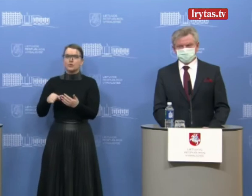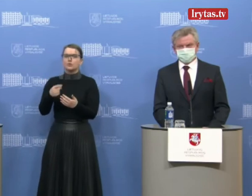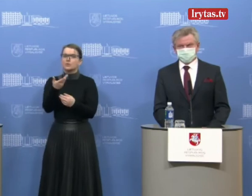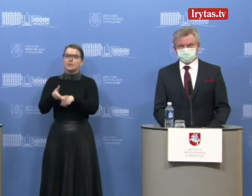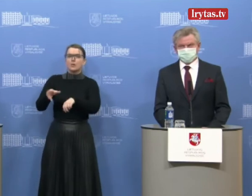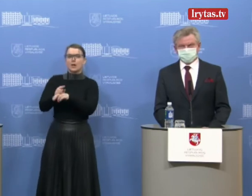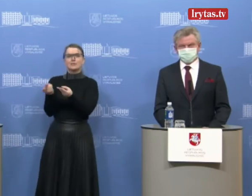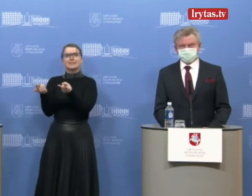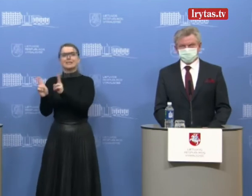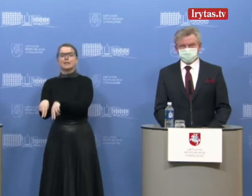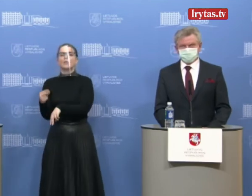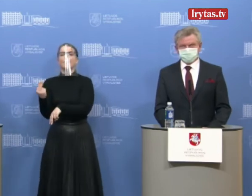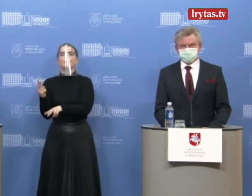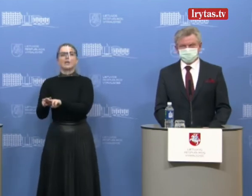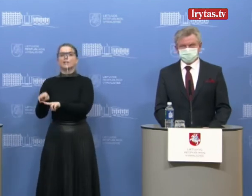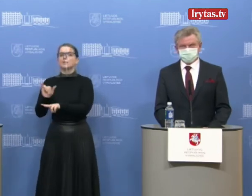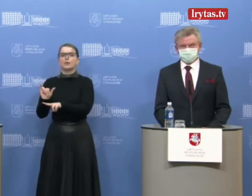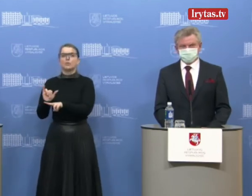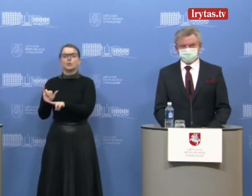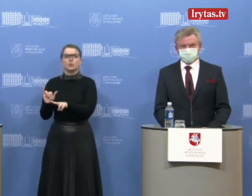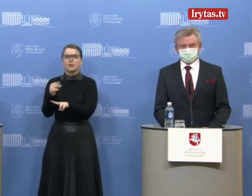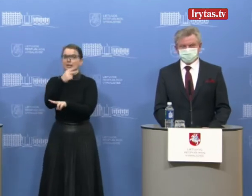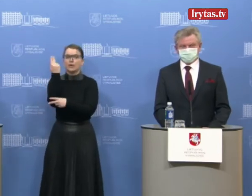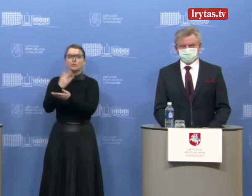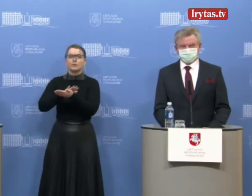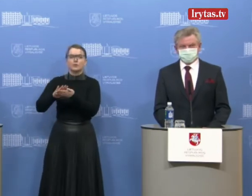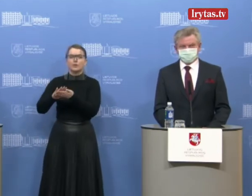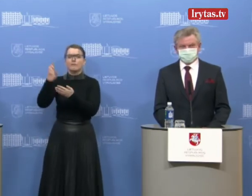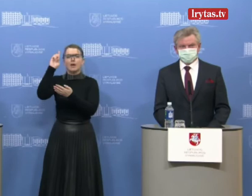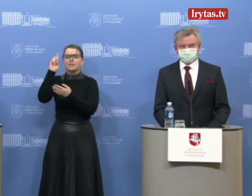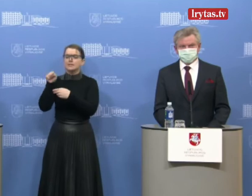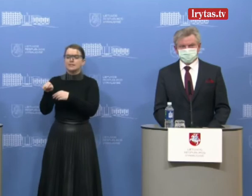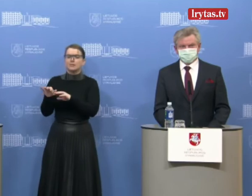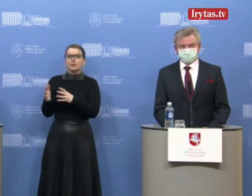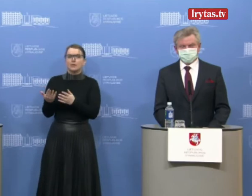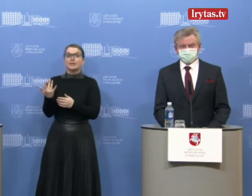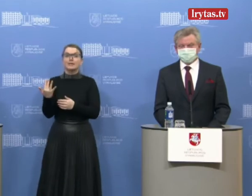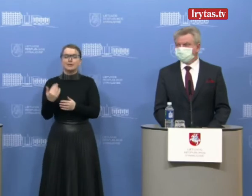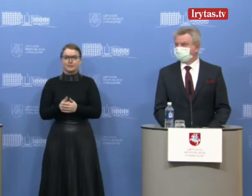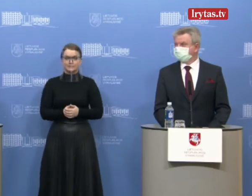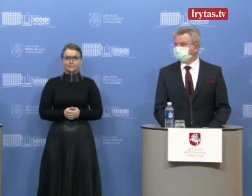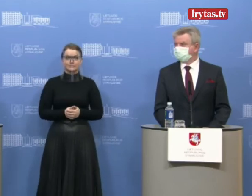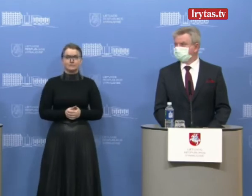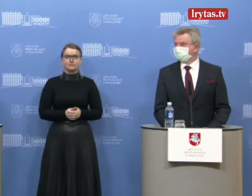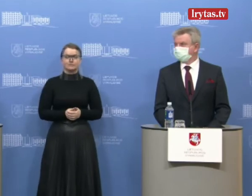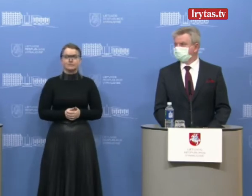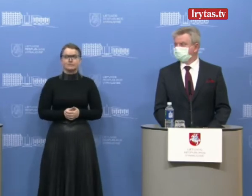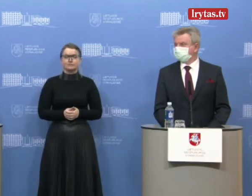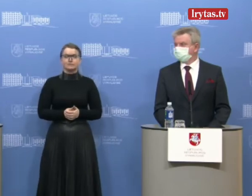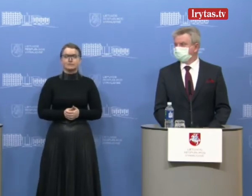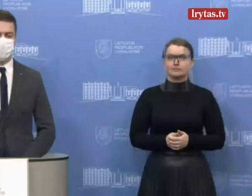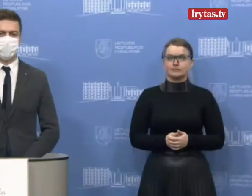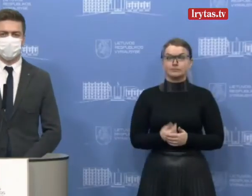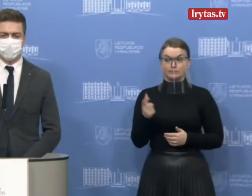likusių dabar yra įstrigusių lietuvių? Kokioje šalyje konkrečiai ir kiek? Na,